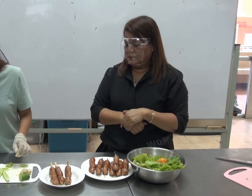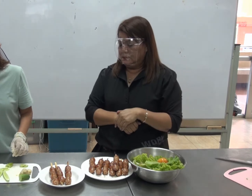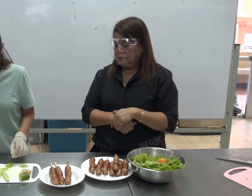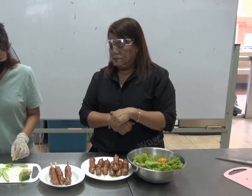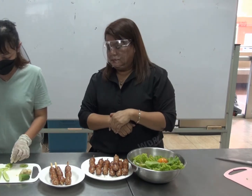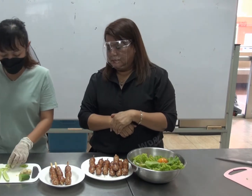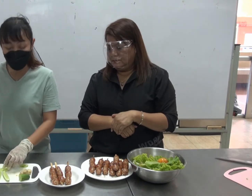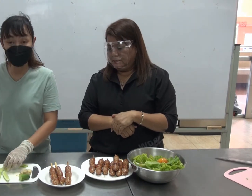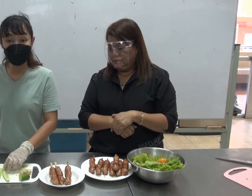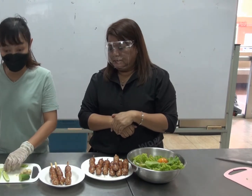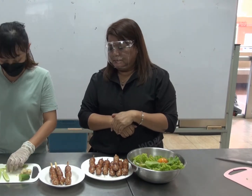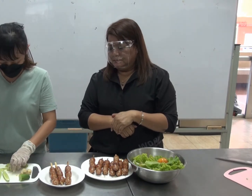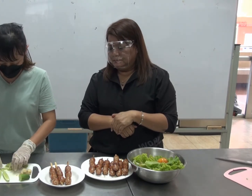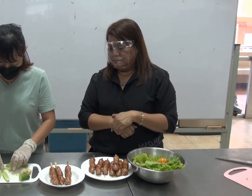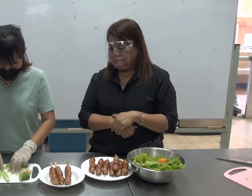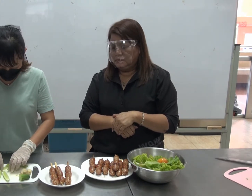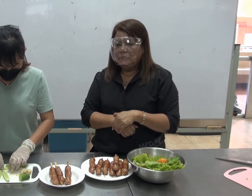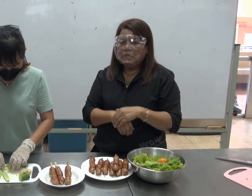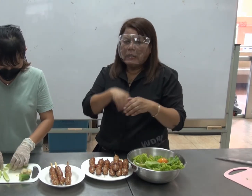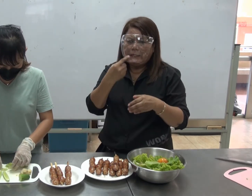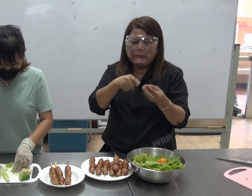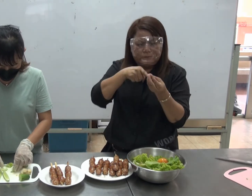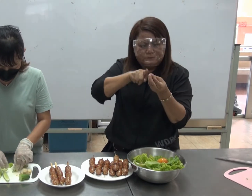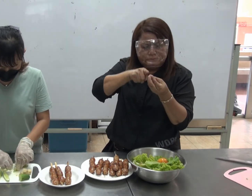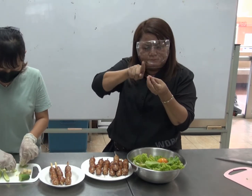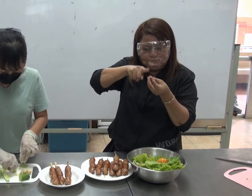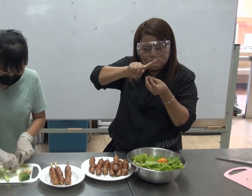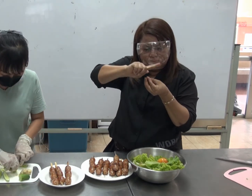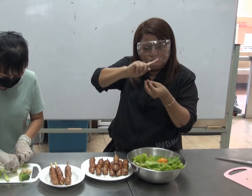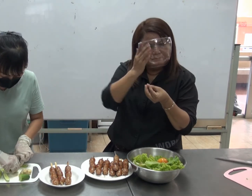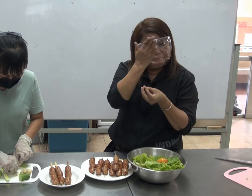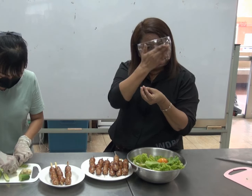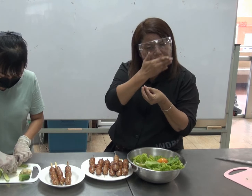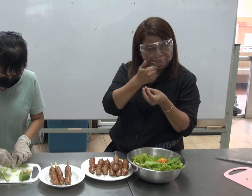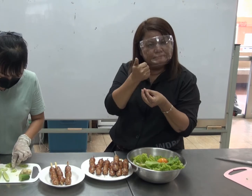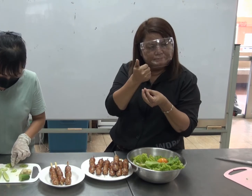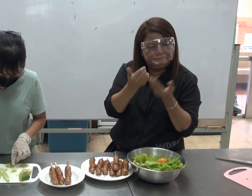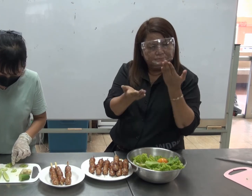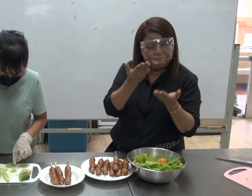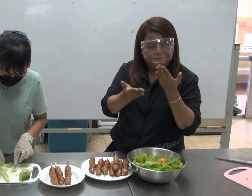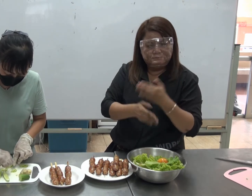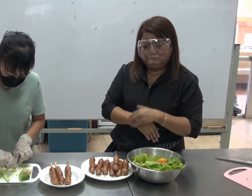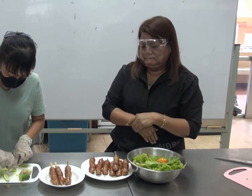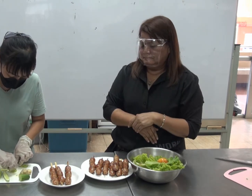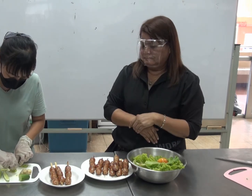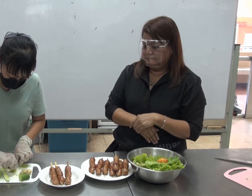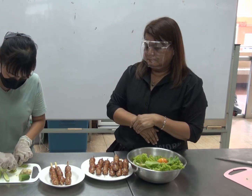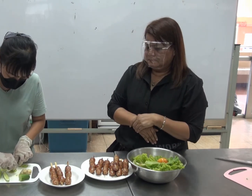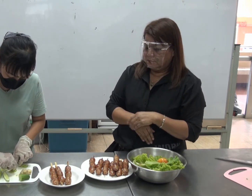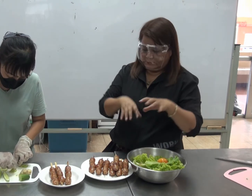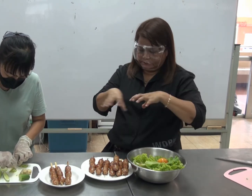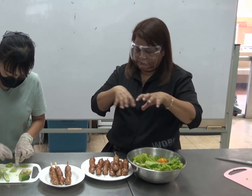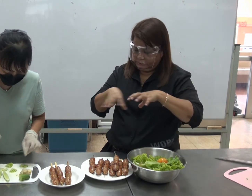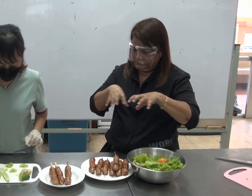เป็นเสี้ยวหรือใครอยากแกะสลักเลยก็ได้แล้วเราก็สามารถเรียงต่อกันได้นะคะเรียงต่อกัน